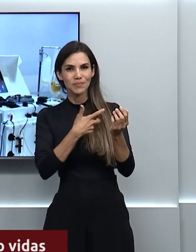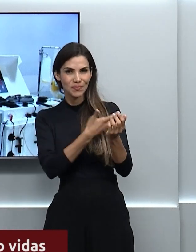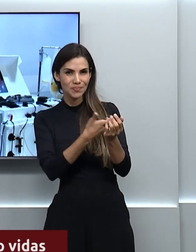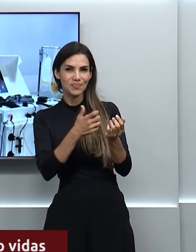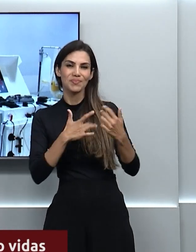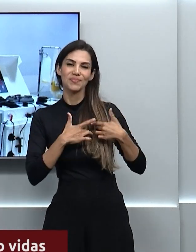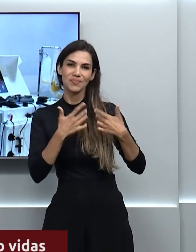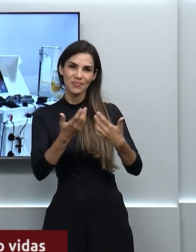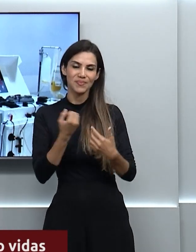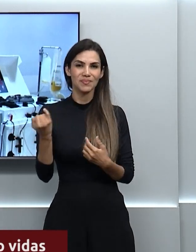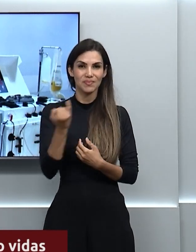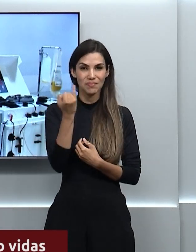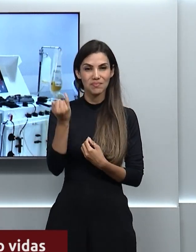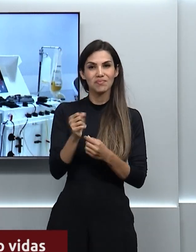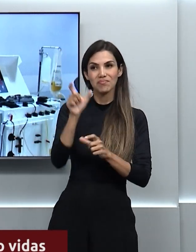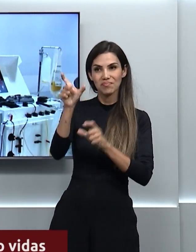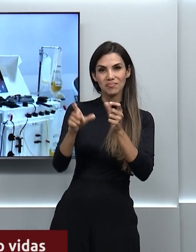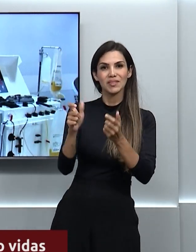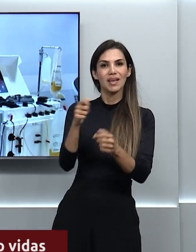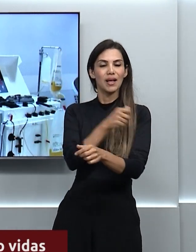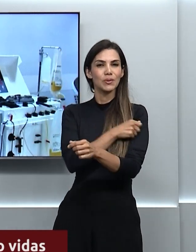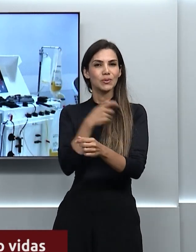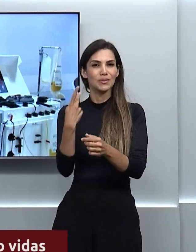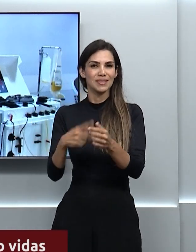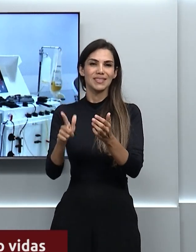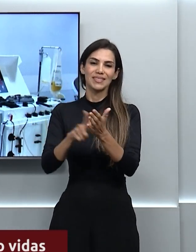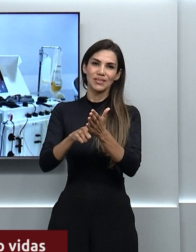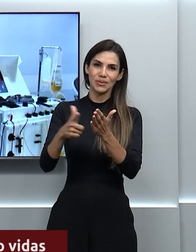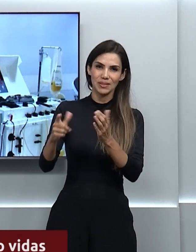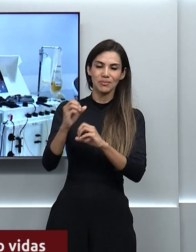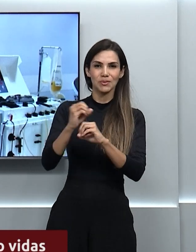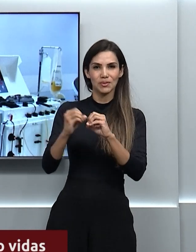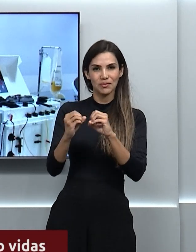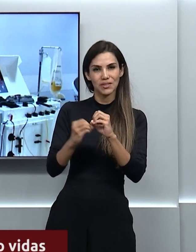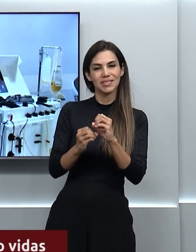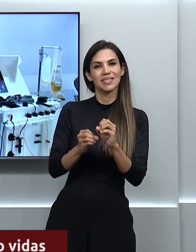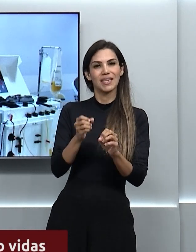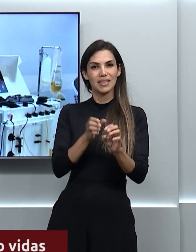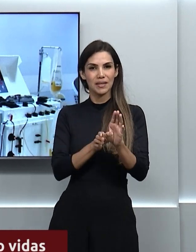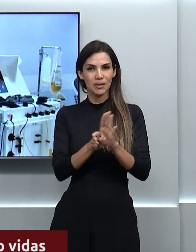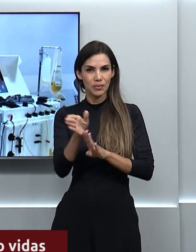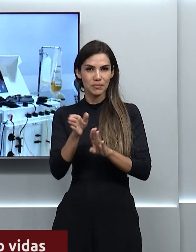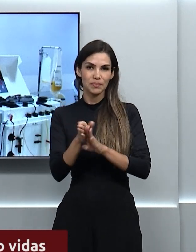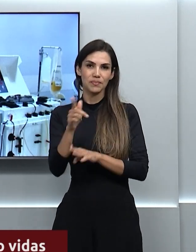por estudantes de jornalismo da UFG, sob orientação da professora Gabriela Marques.